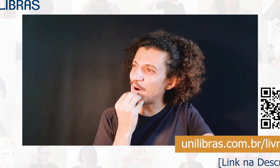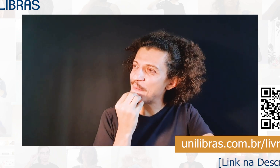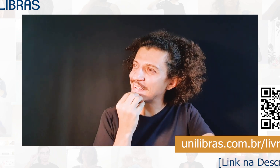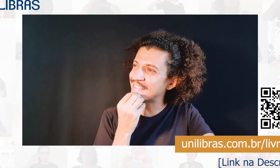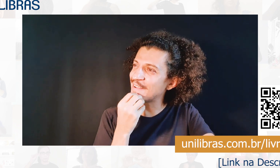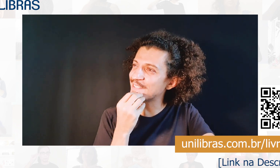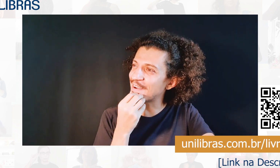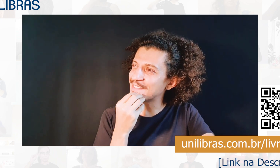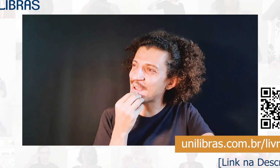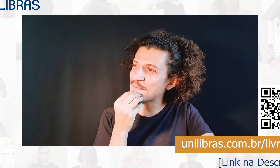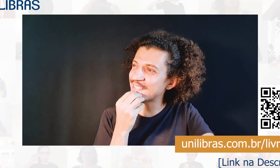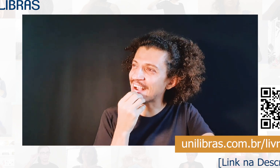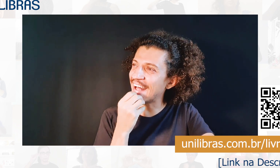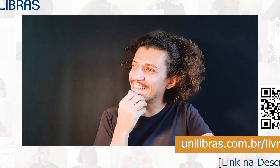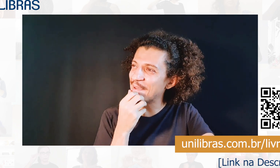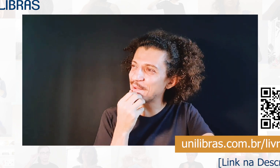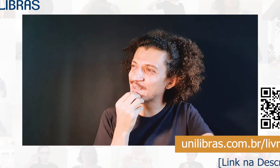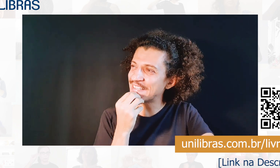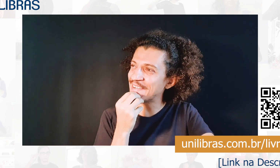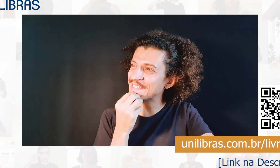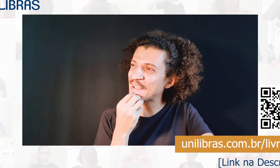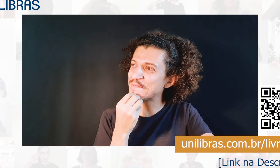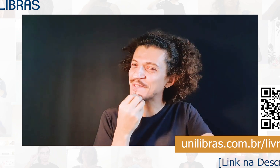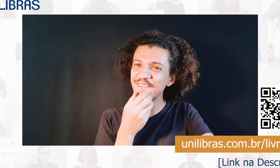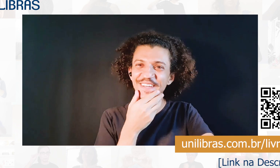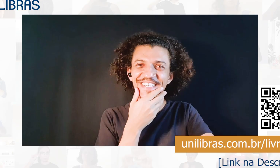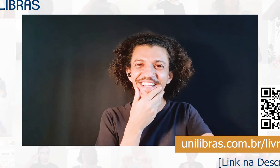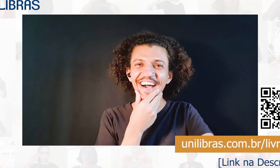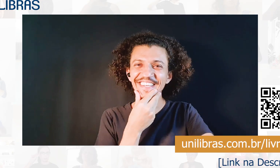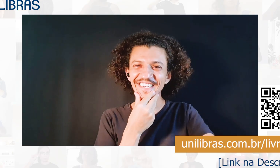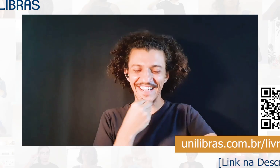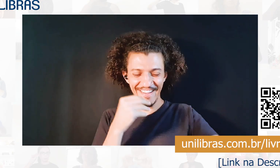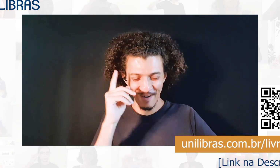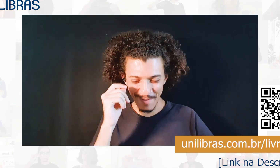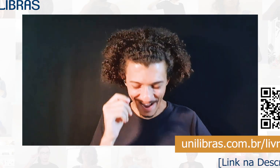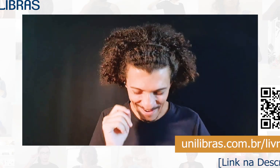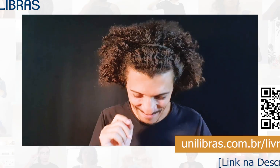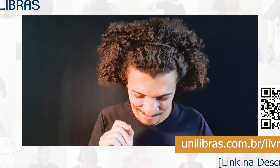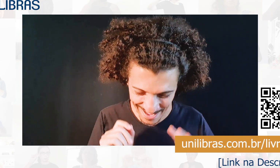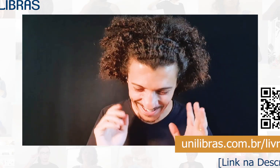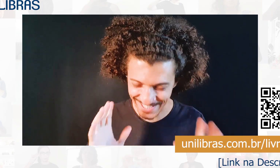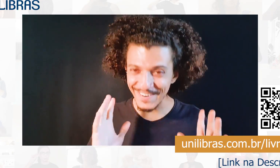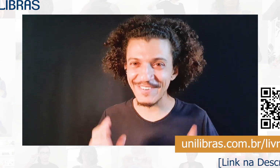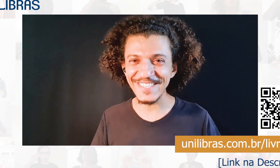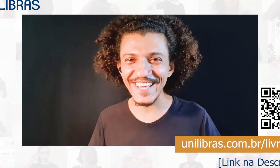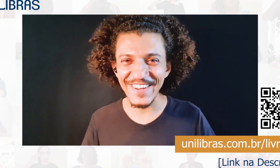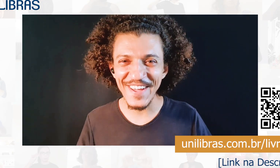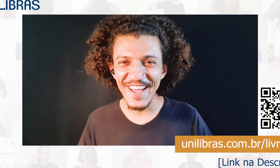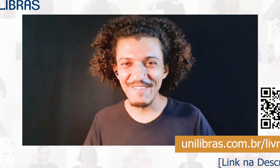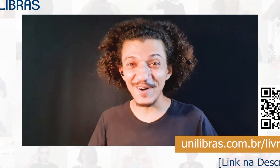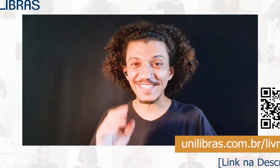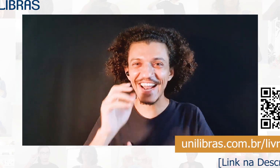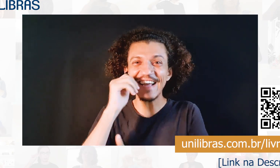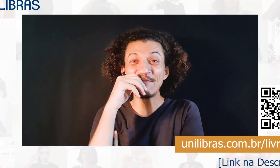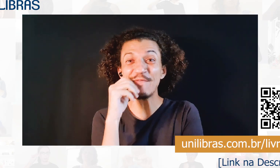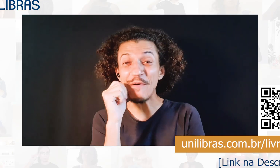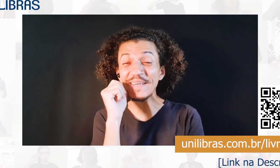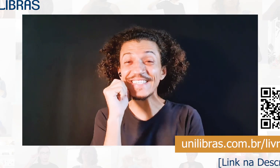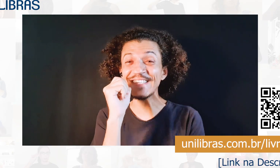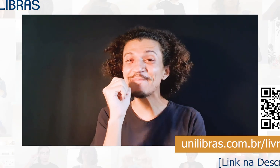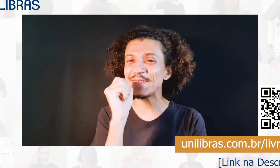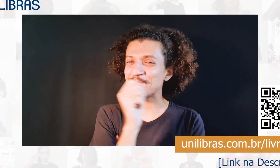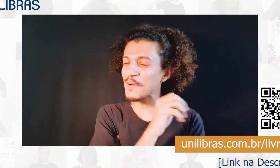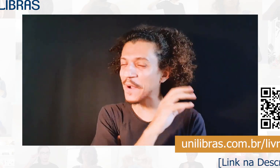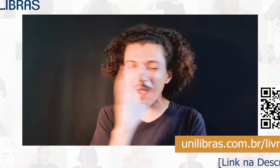uma forma sem usar os termos acadêmicos, né, os termos universitários. Vamos lá que a gente vai conseguir mostrar aqui uma